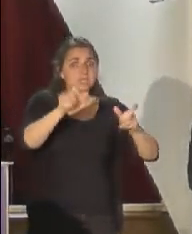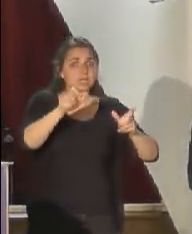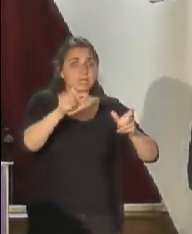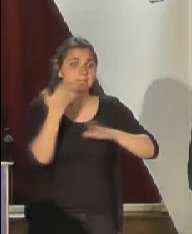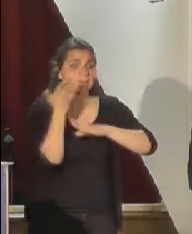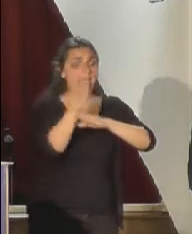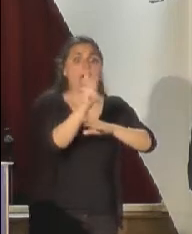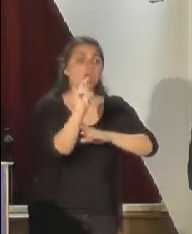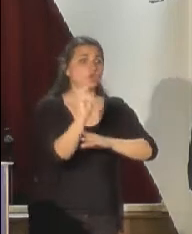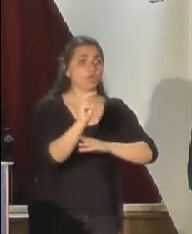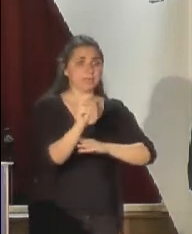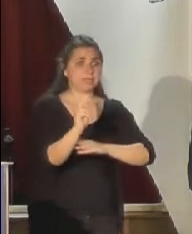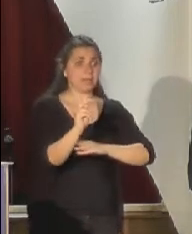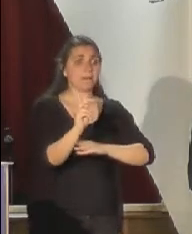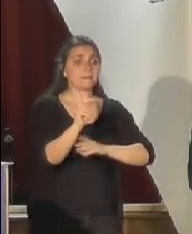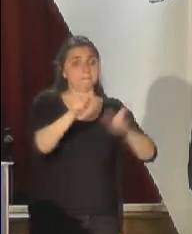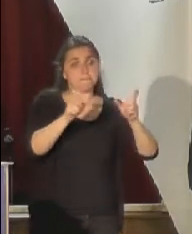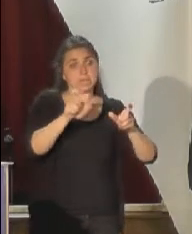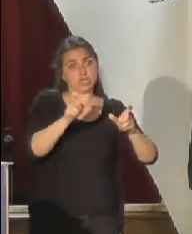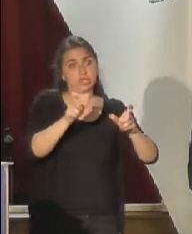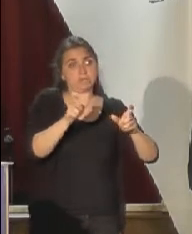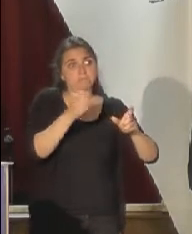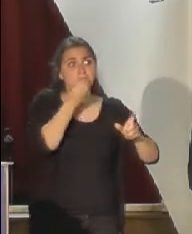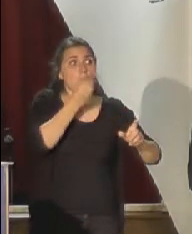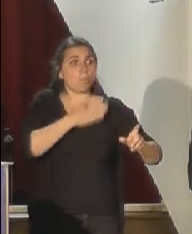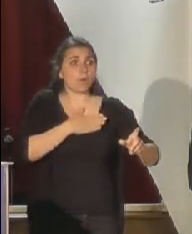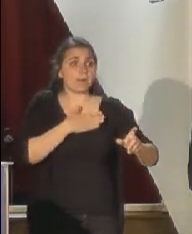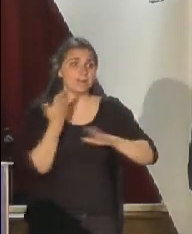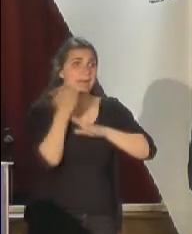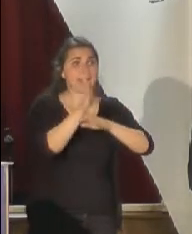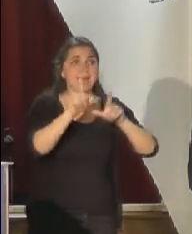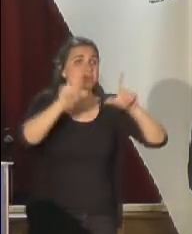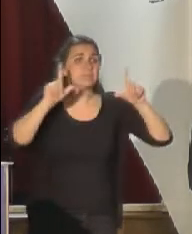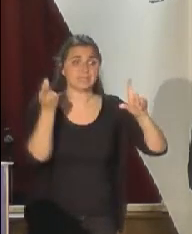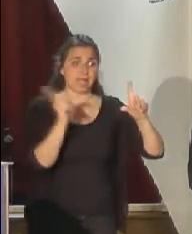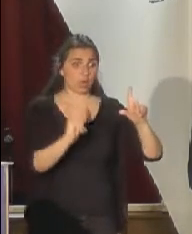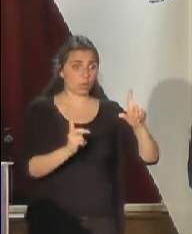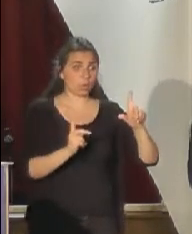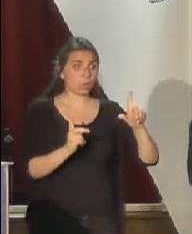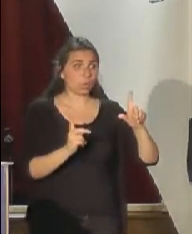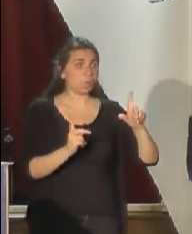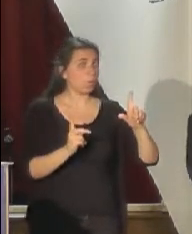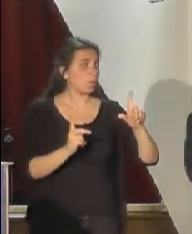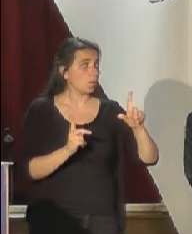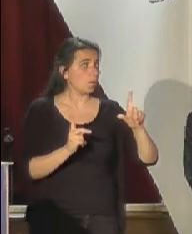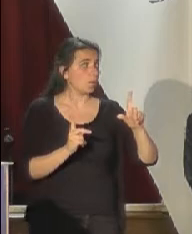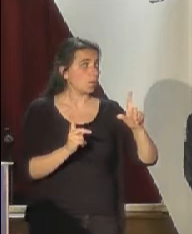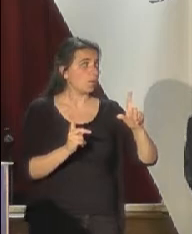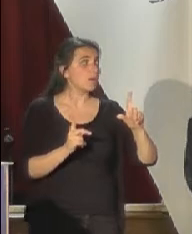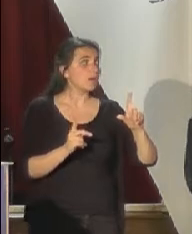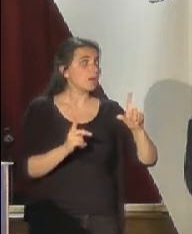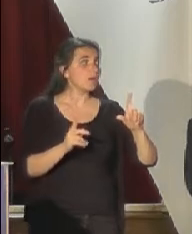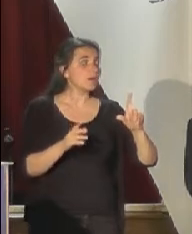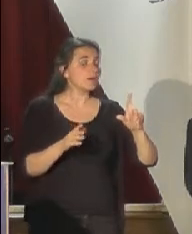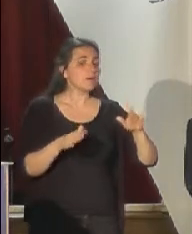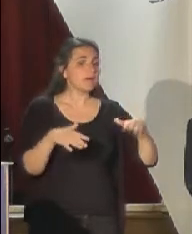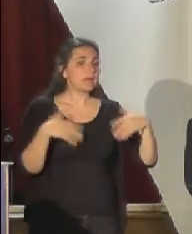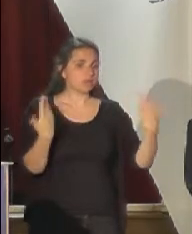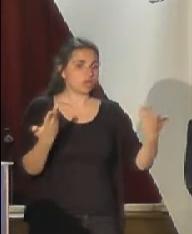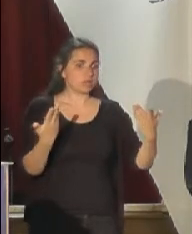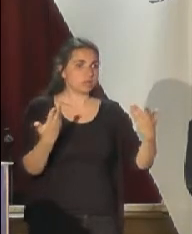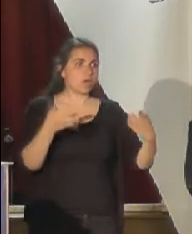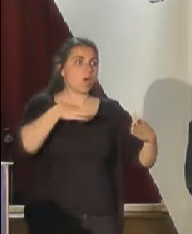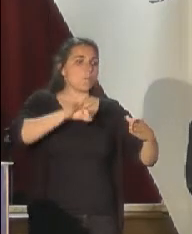mesma dar o paso de convertirse, ademais de en representada, en representante, fose ou non militante de